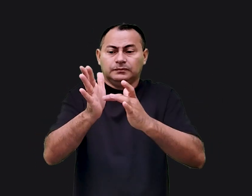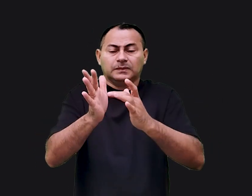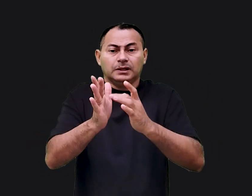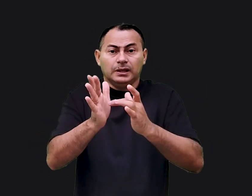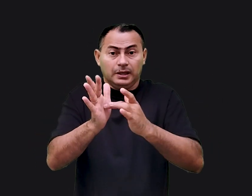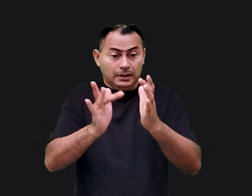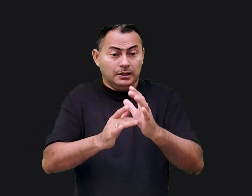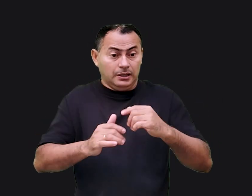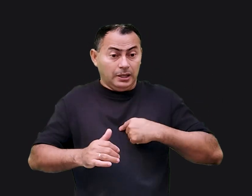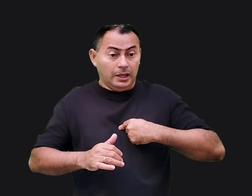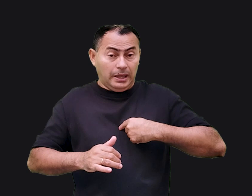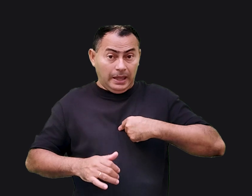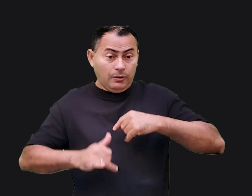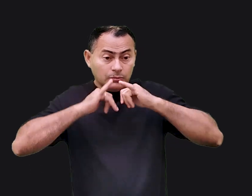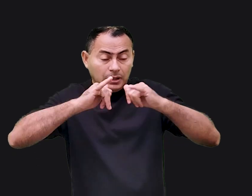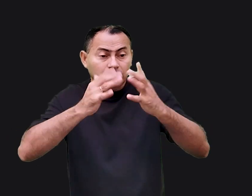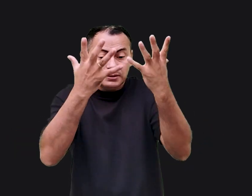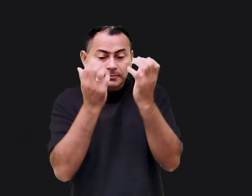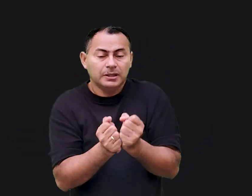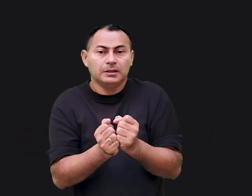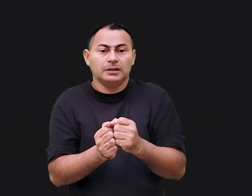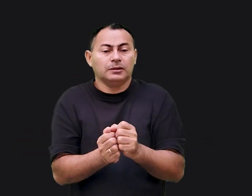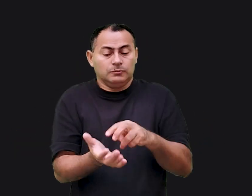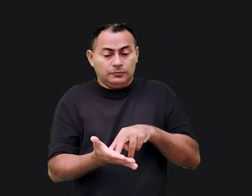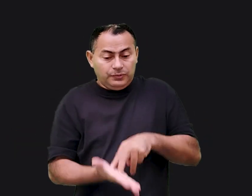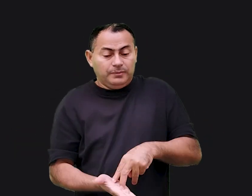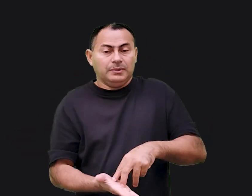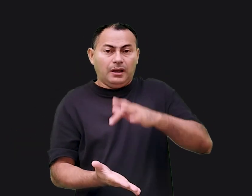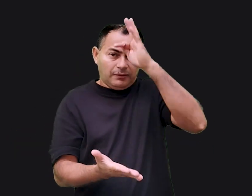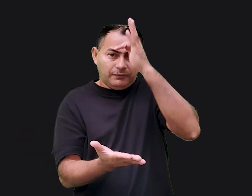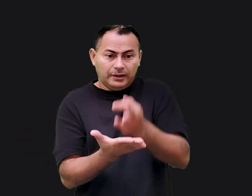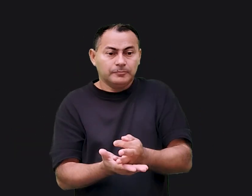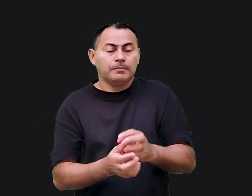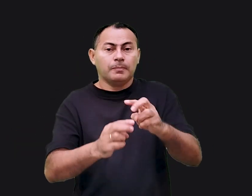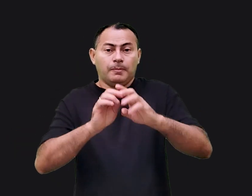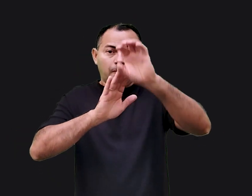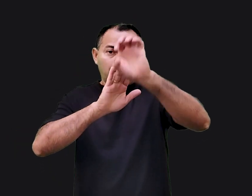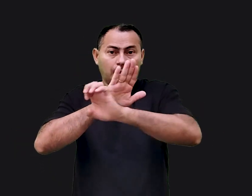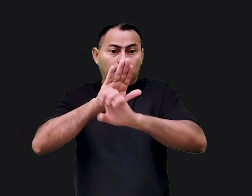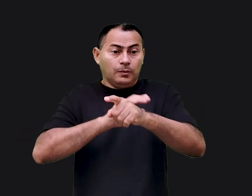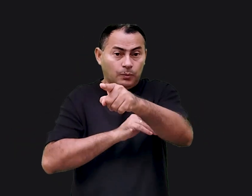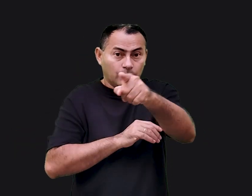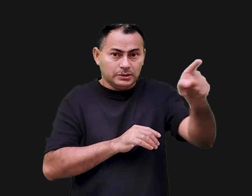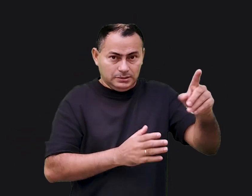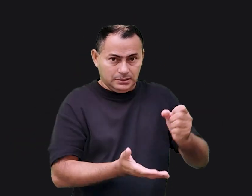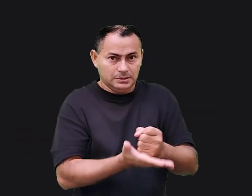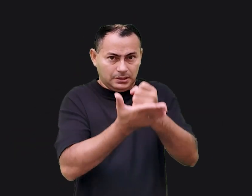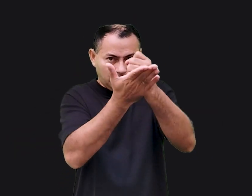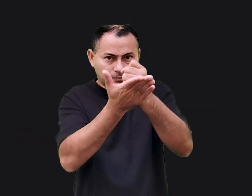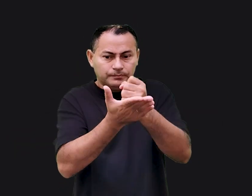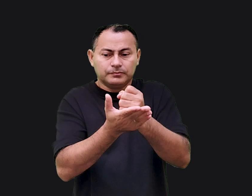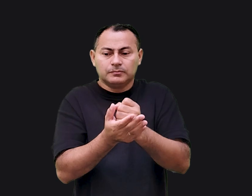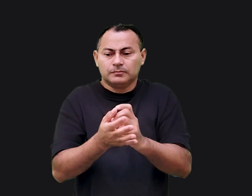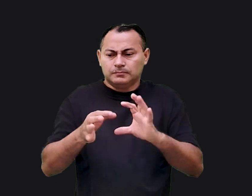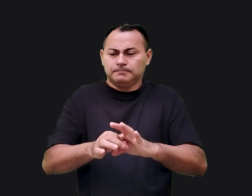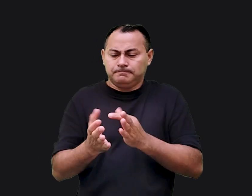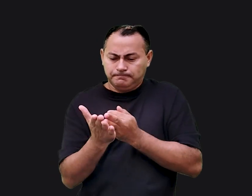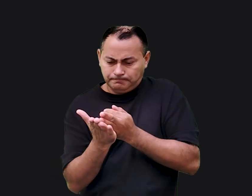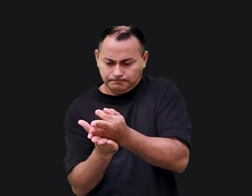lhes preguei o qual vocês receberam e no qual estão firmes por meio deste evangelho vocês são salvos desde que se apeguem firmemente à